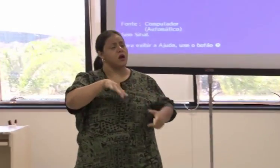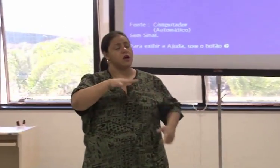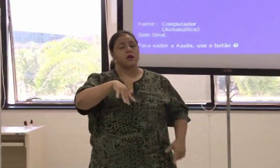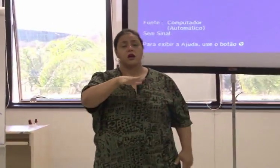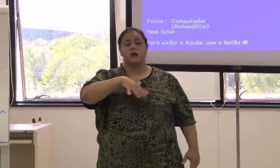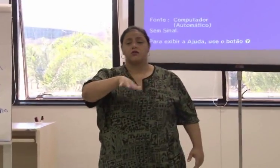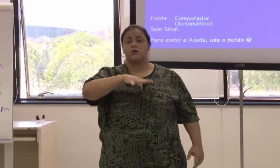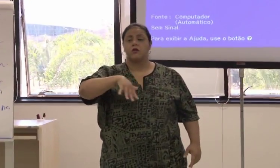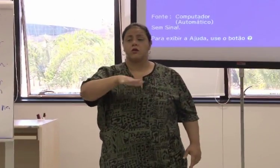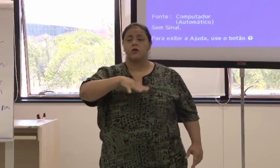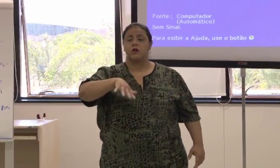Que isso?